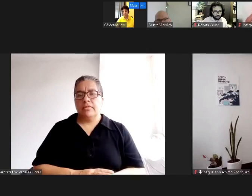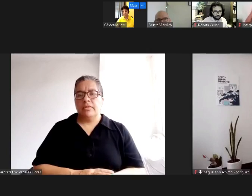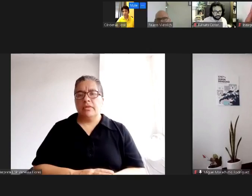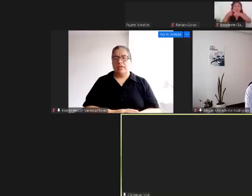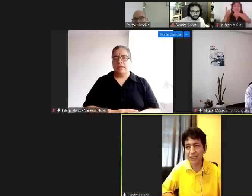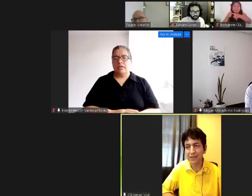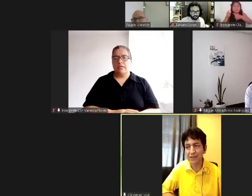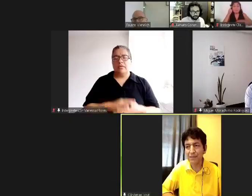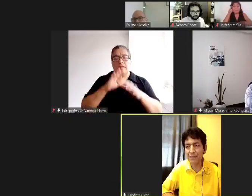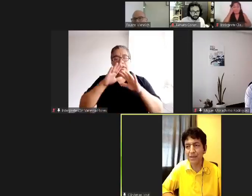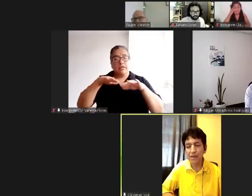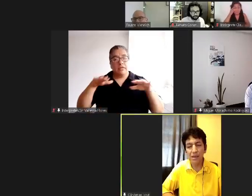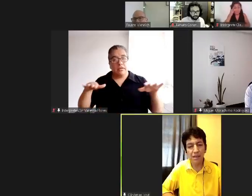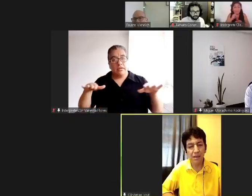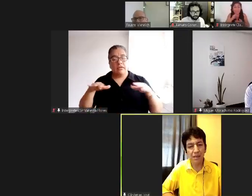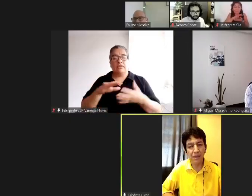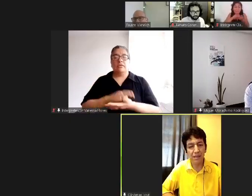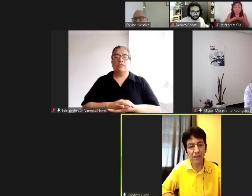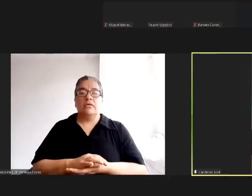niños y adolescentes.